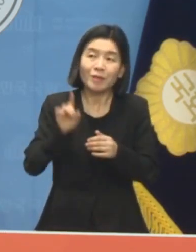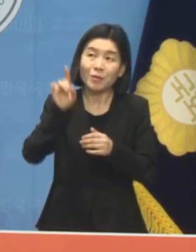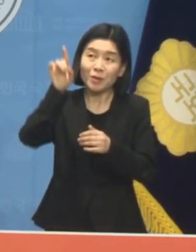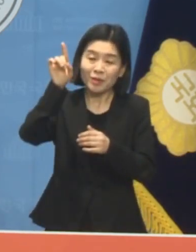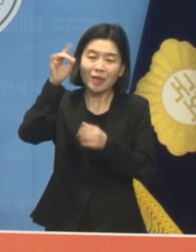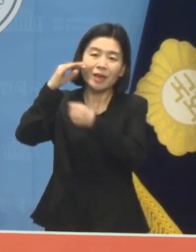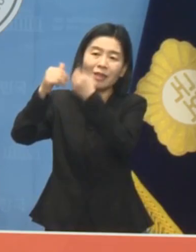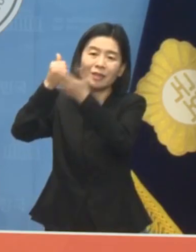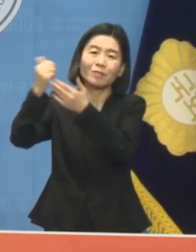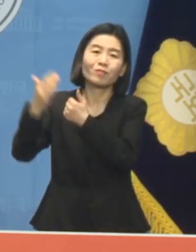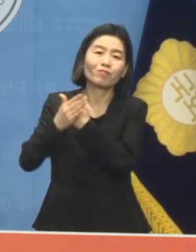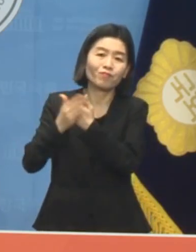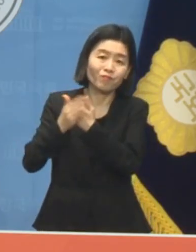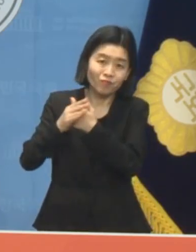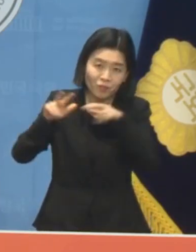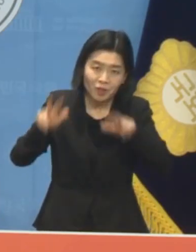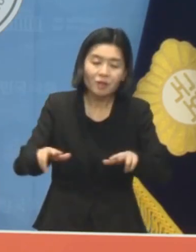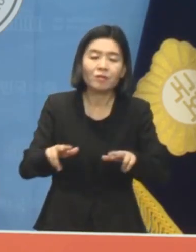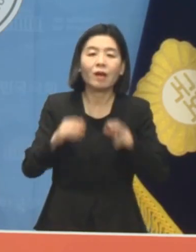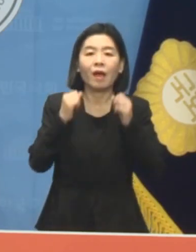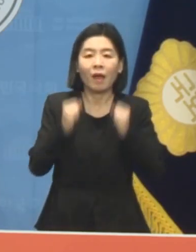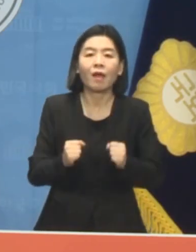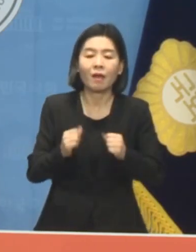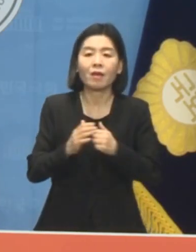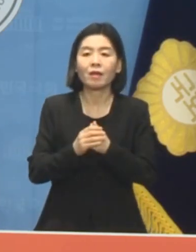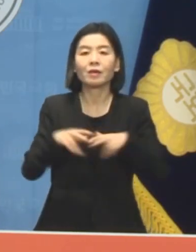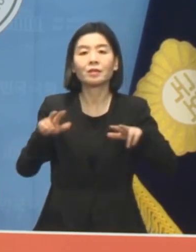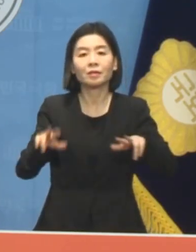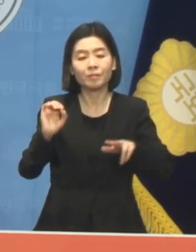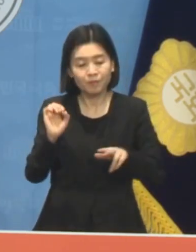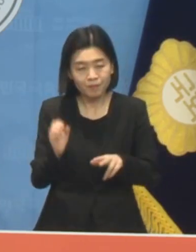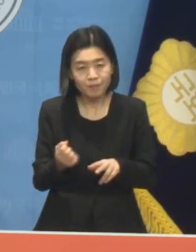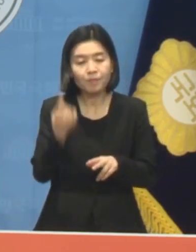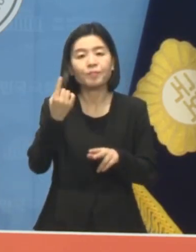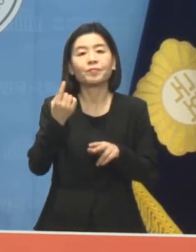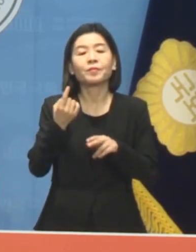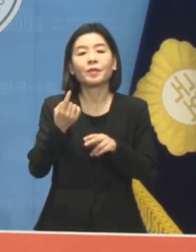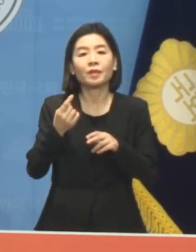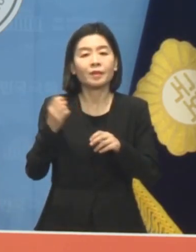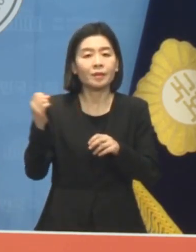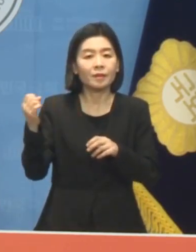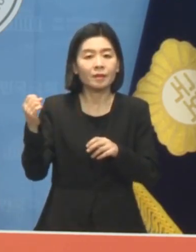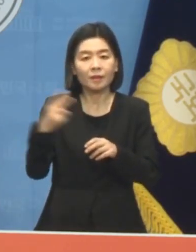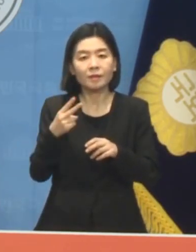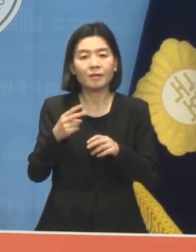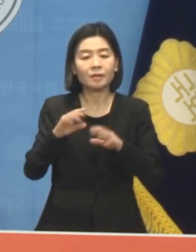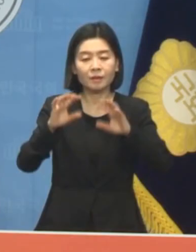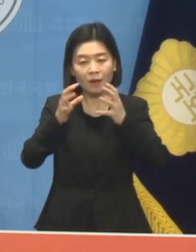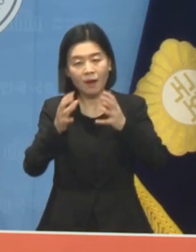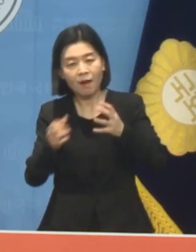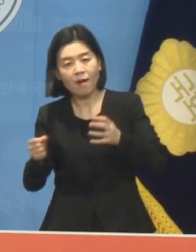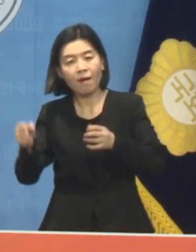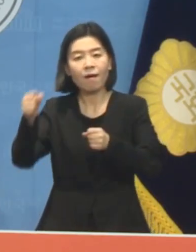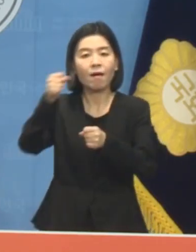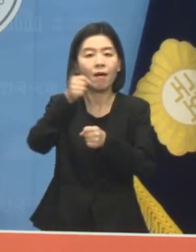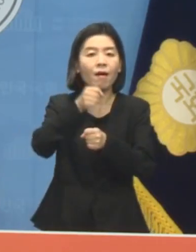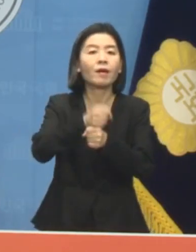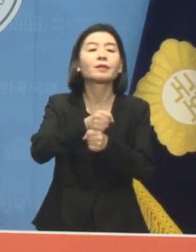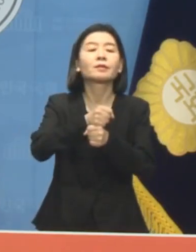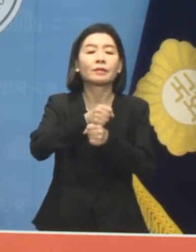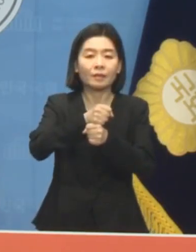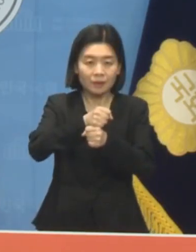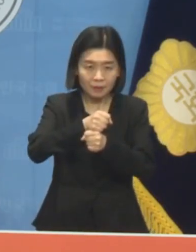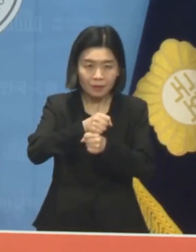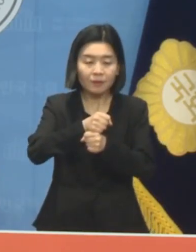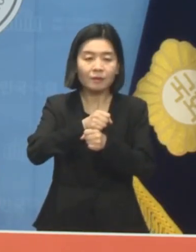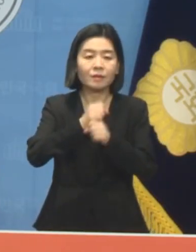도와주셔서 여기까지 왔습니다. 이번 이 기회에 다시 나라를 재건국하는 그런 기회가